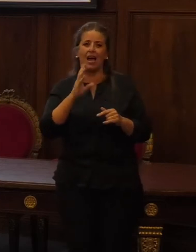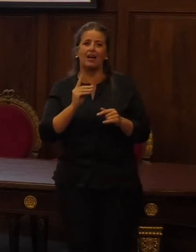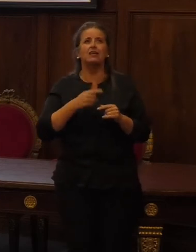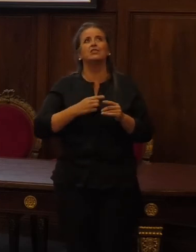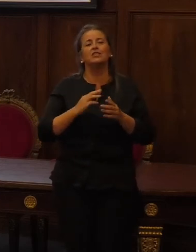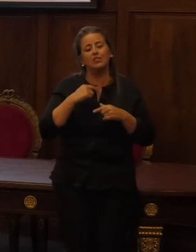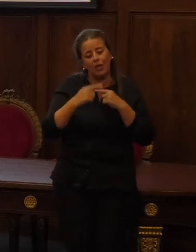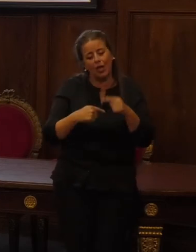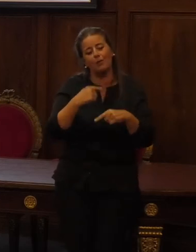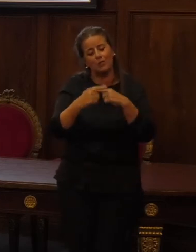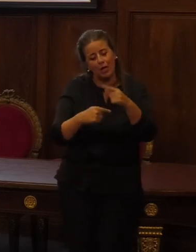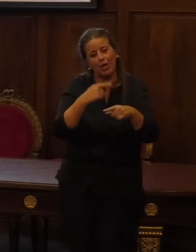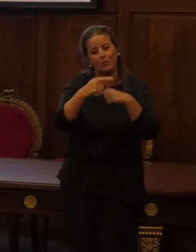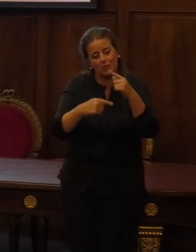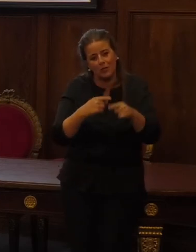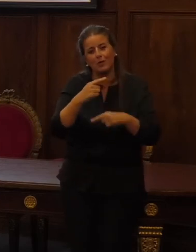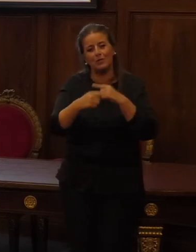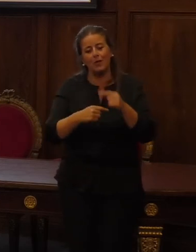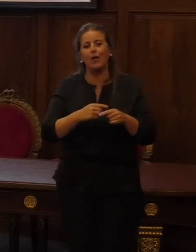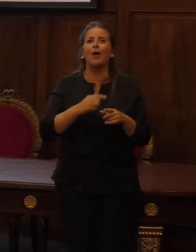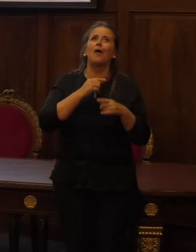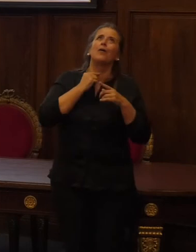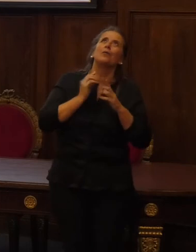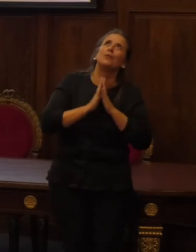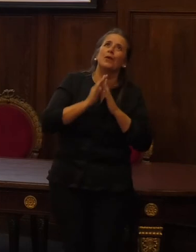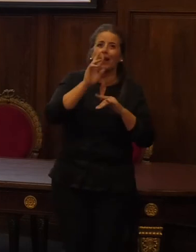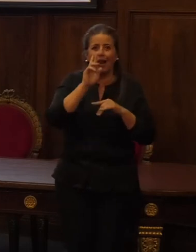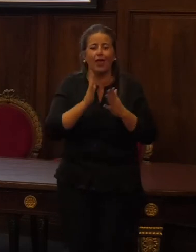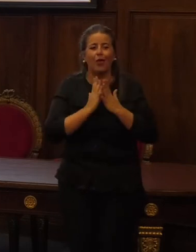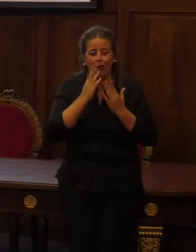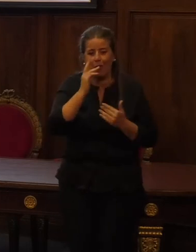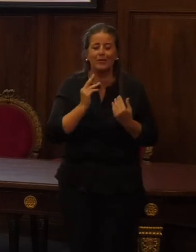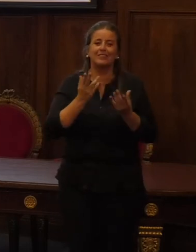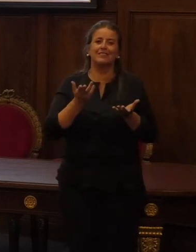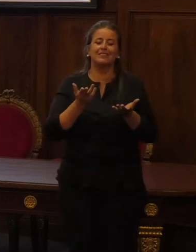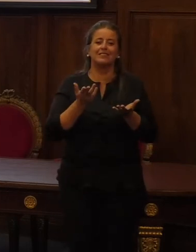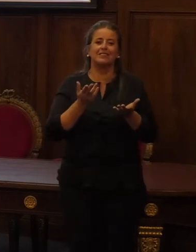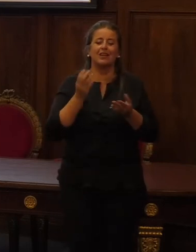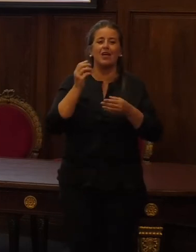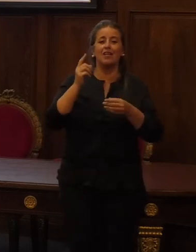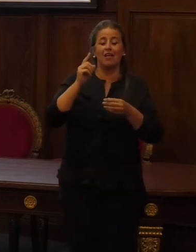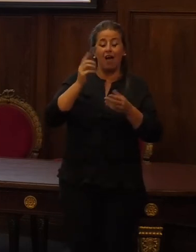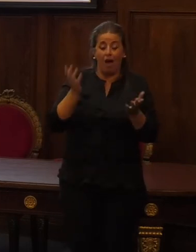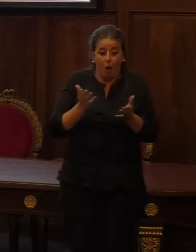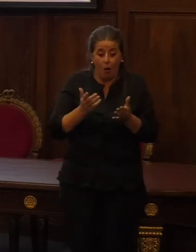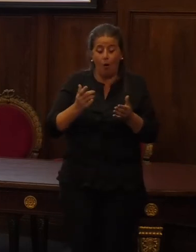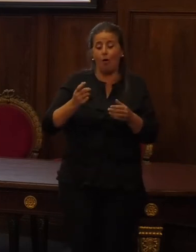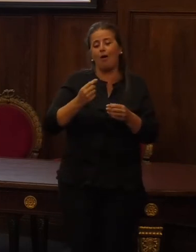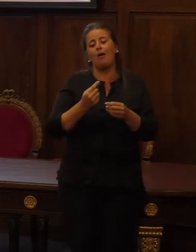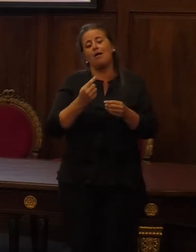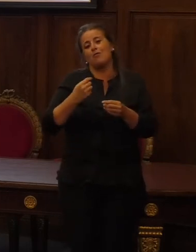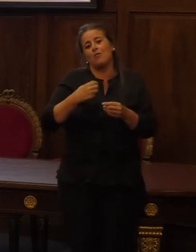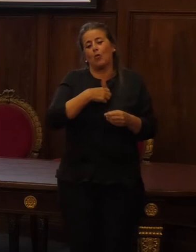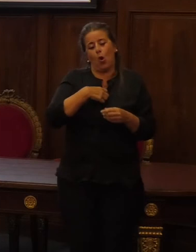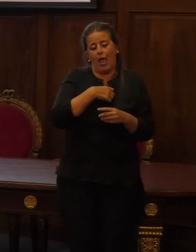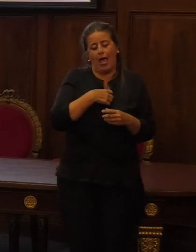Pedro, mucho San Pedro, y ahora nuestro niño Jesús de Praga, un colegio, primero era